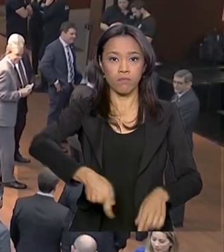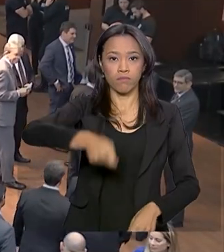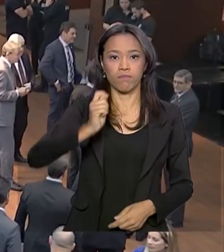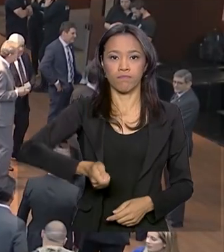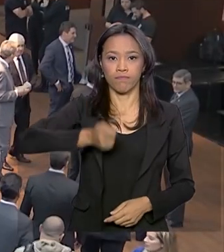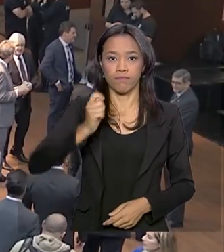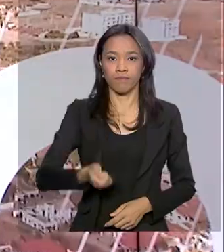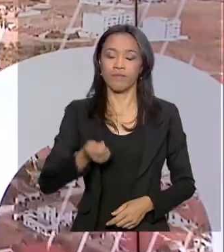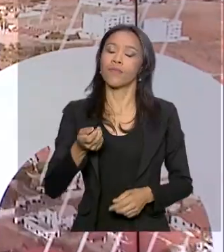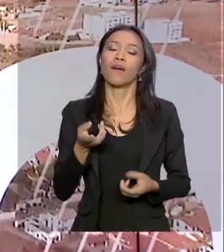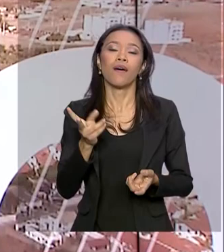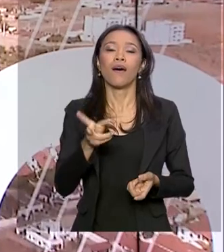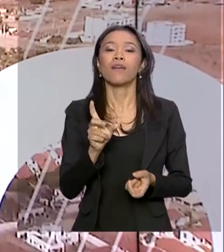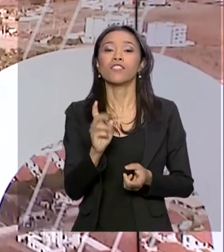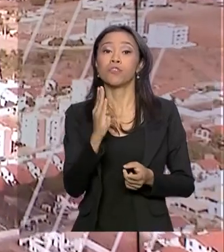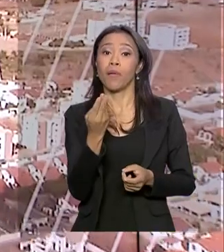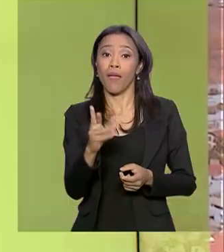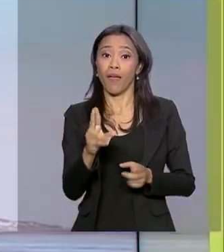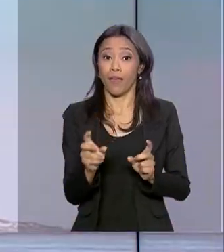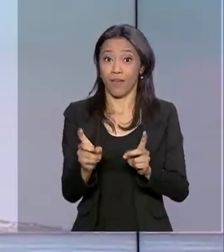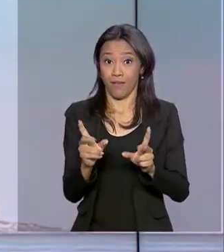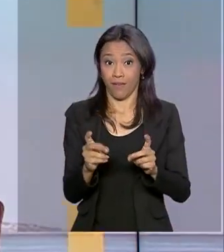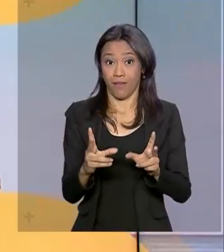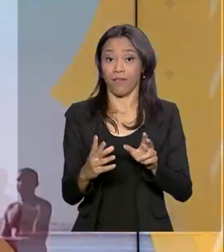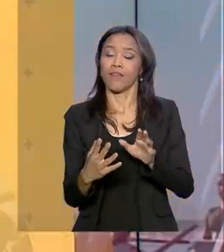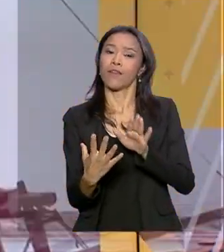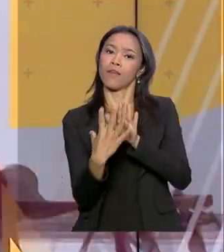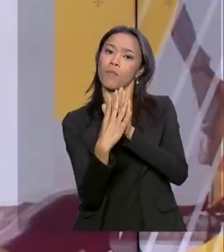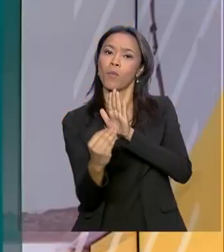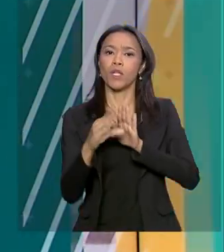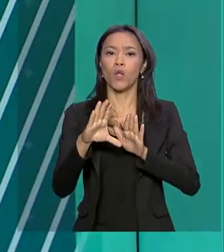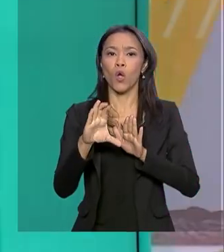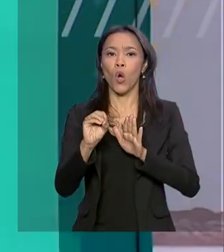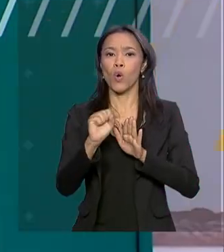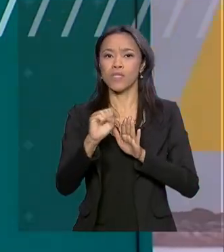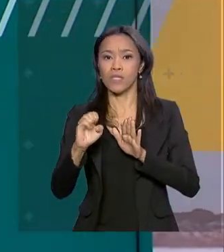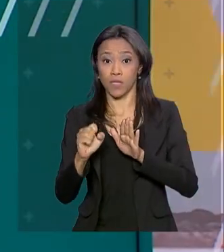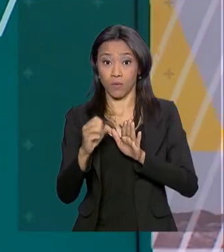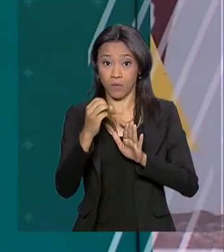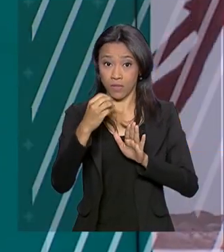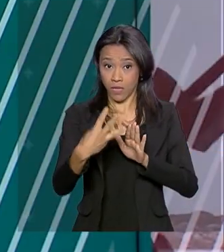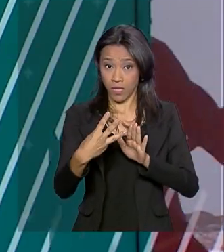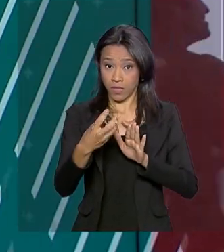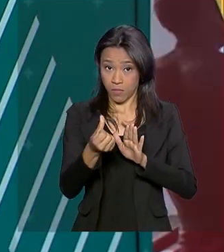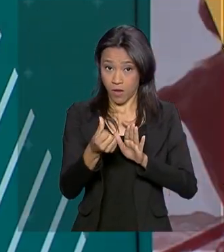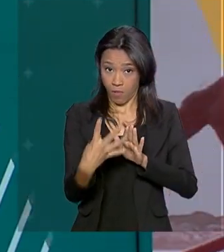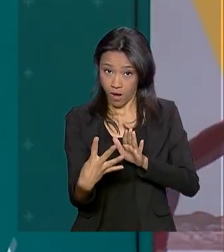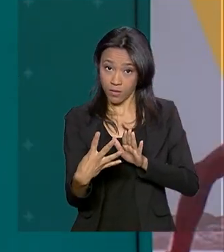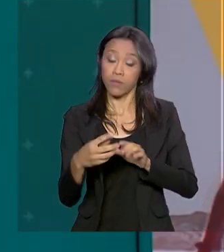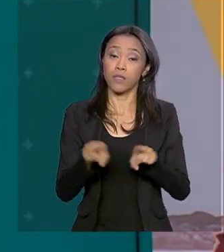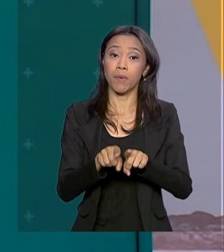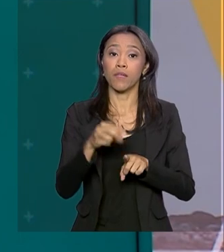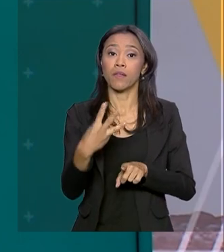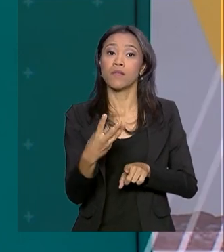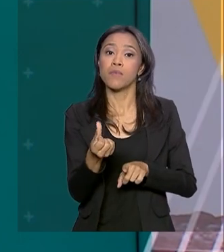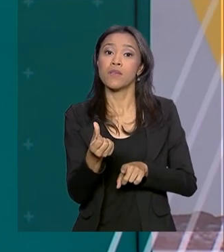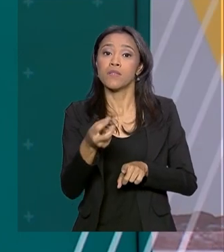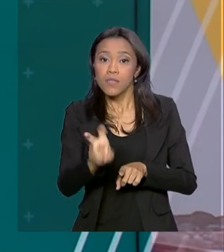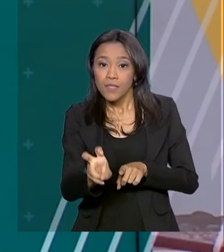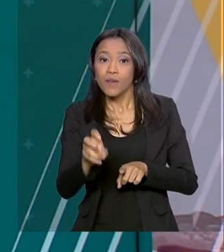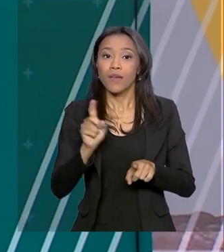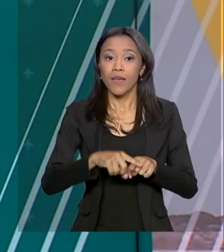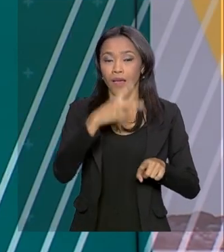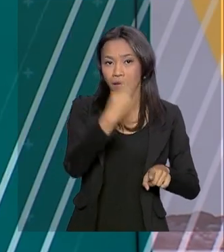do governo bolsonaro em disputa a concessão das brs 364 e 365 que liga o